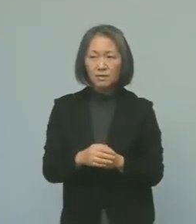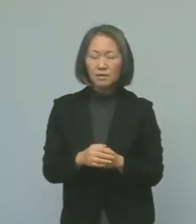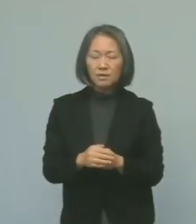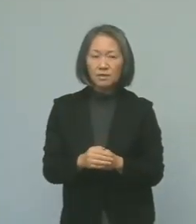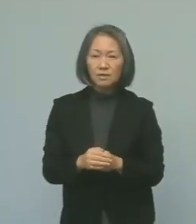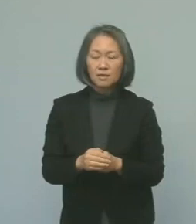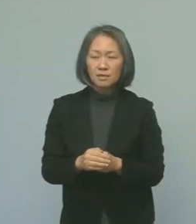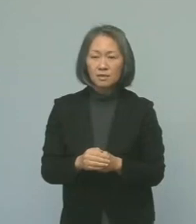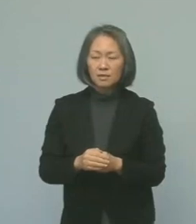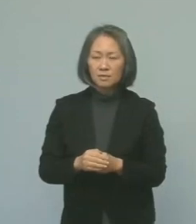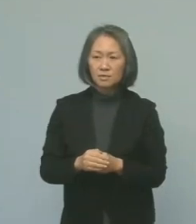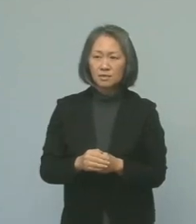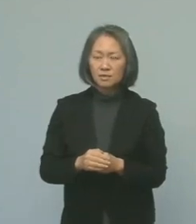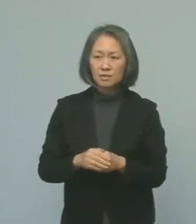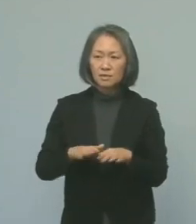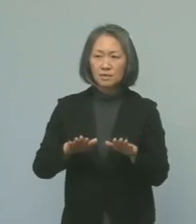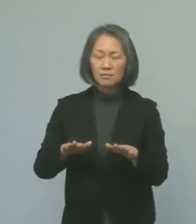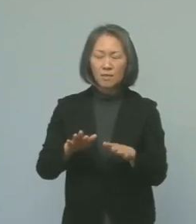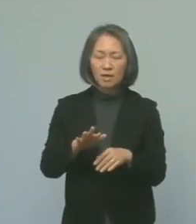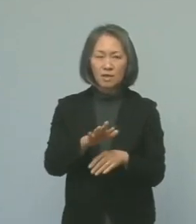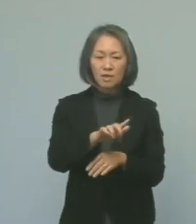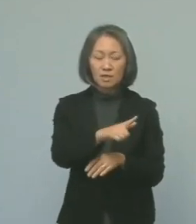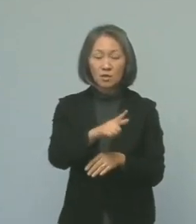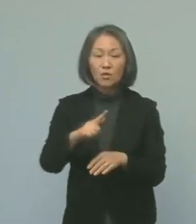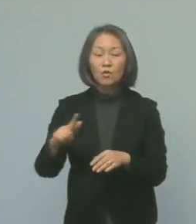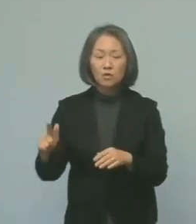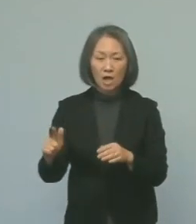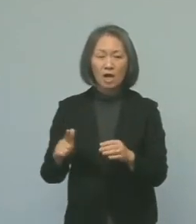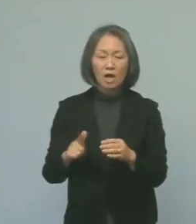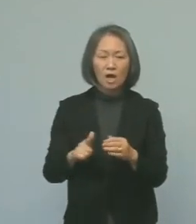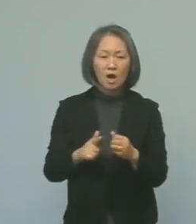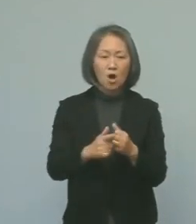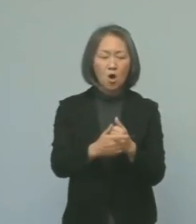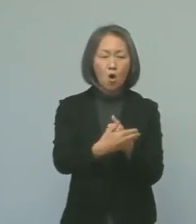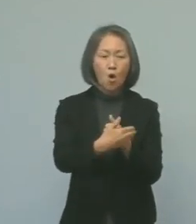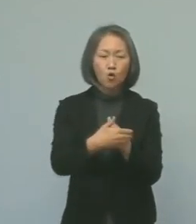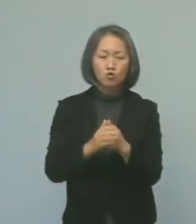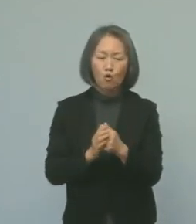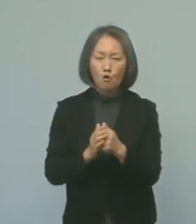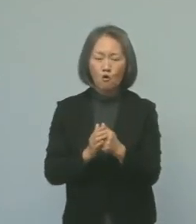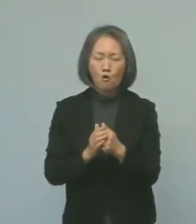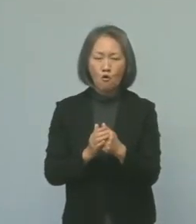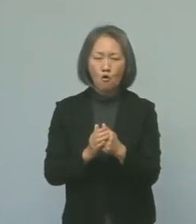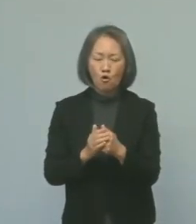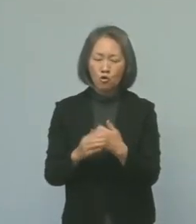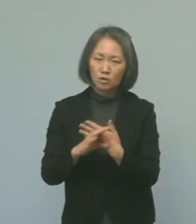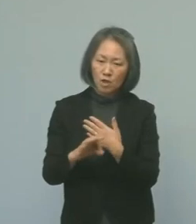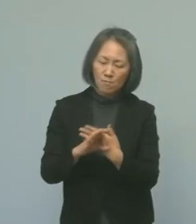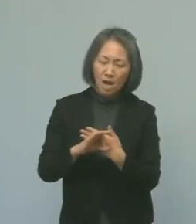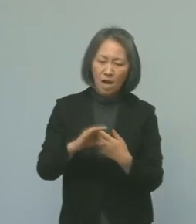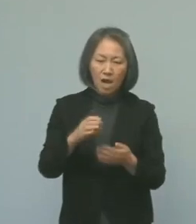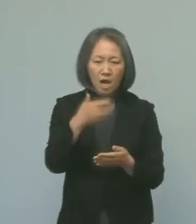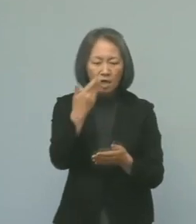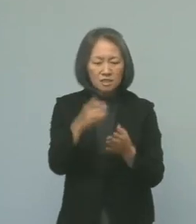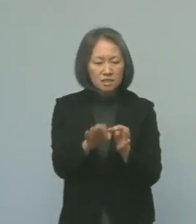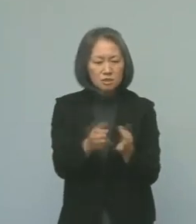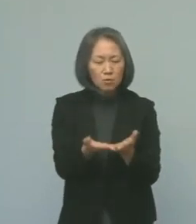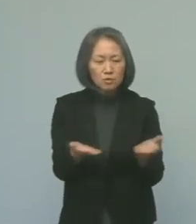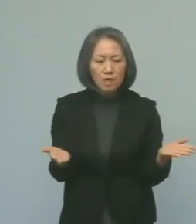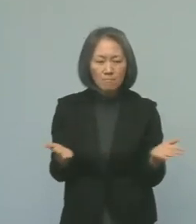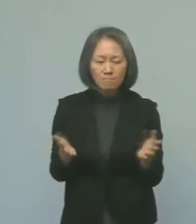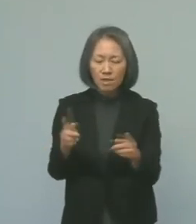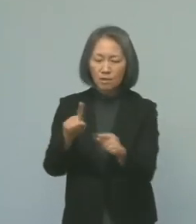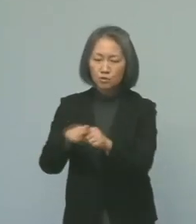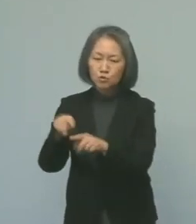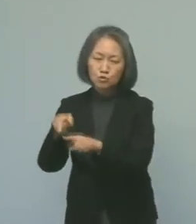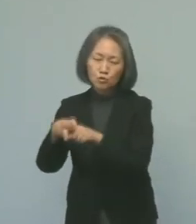今いろいろな、補償という意味で、飲食店であったりとか中小企業という話